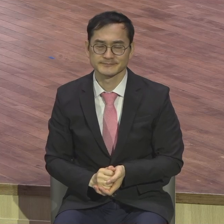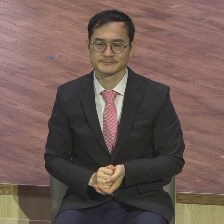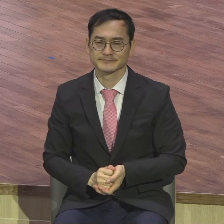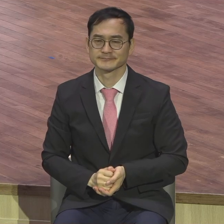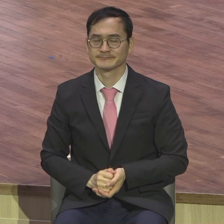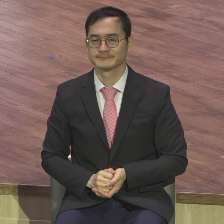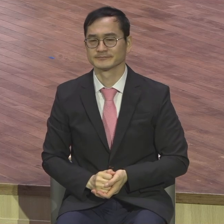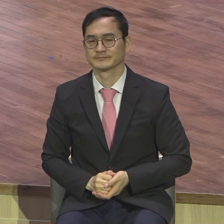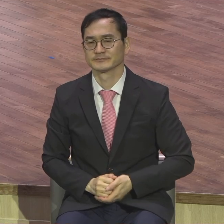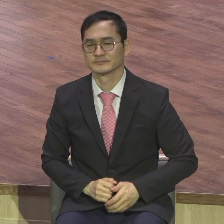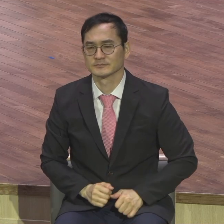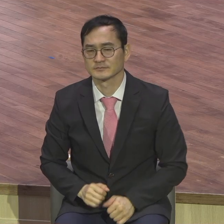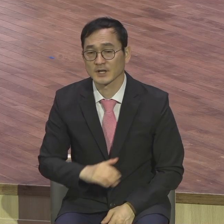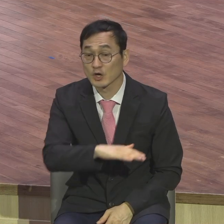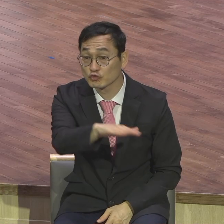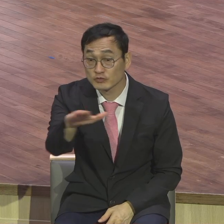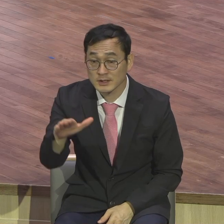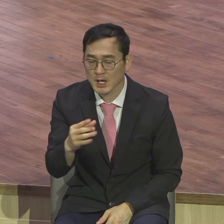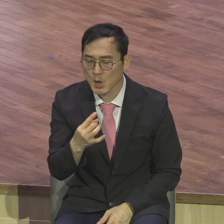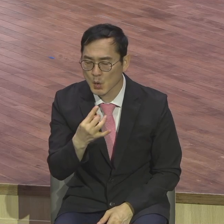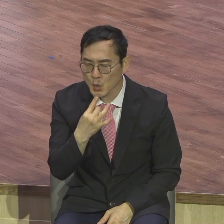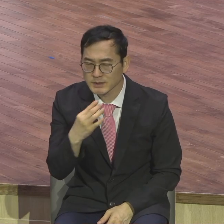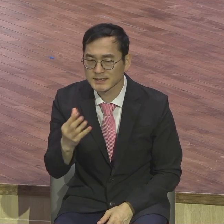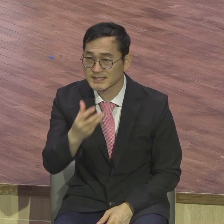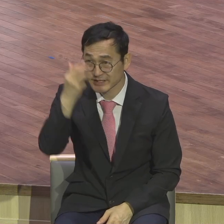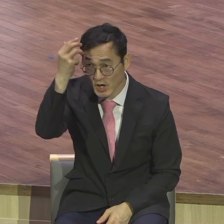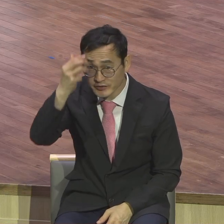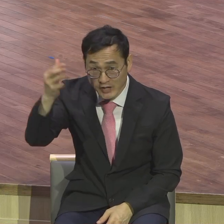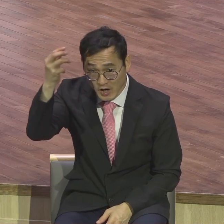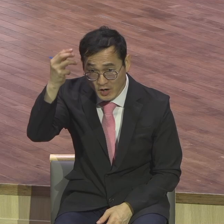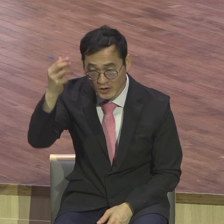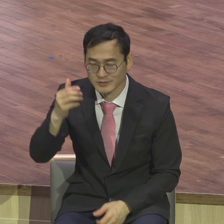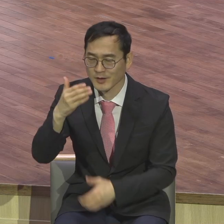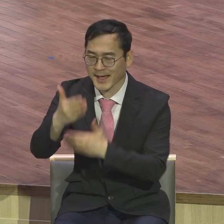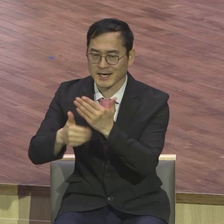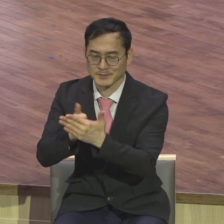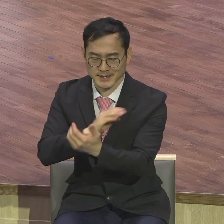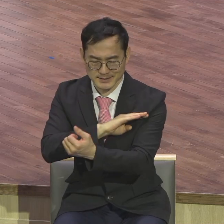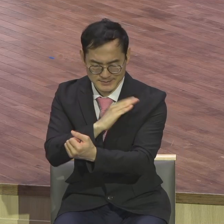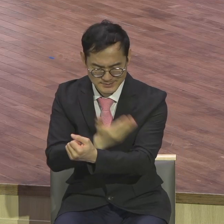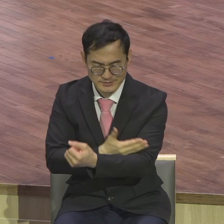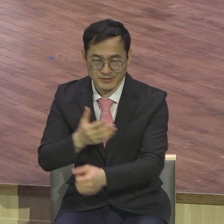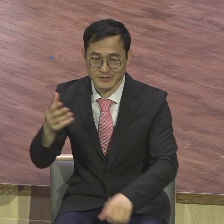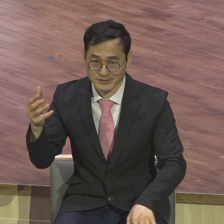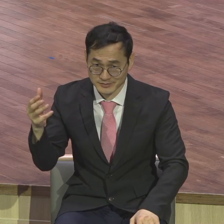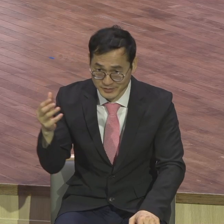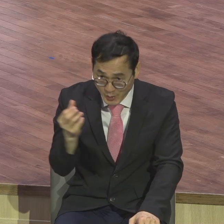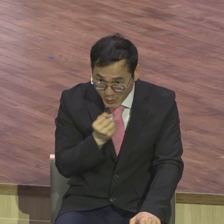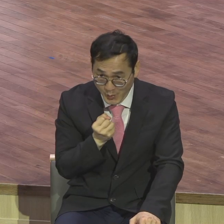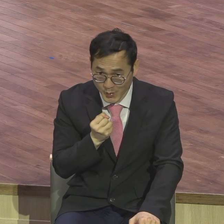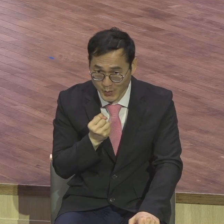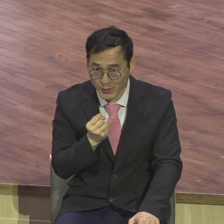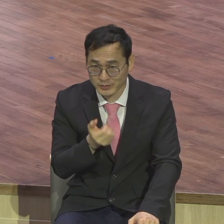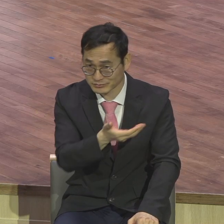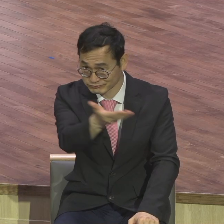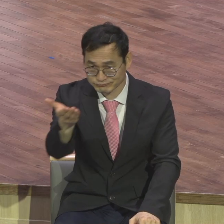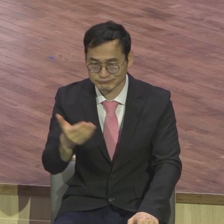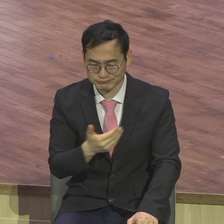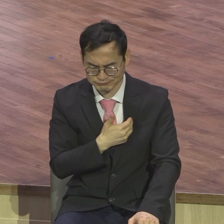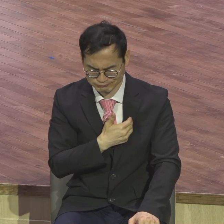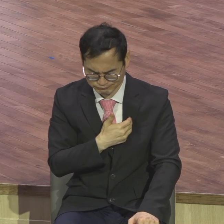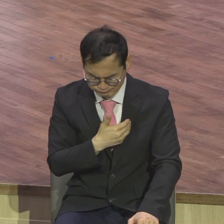해요? 오직 성령이 하나님의 능력으로 성령의 능력으로 그렇게 여러분이 충만할 수 있습니다.